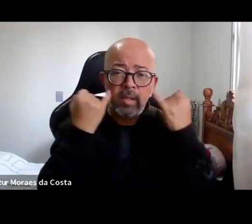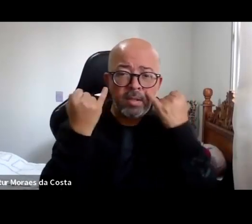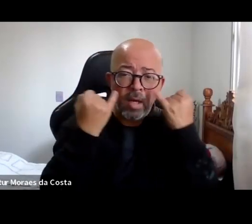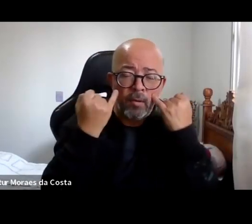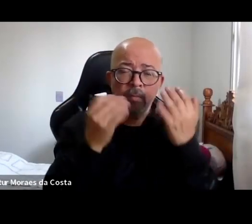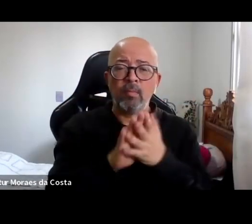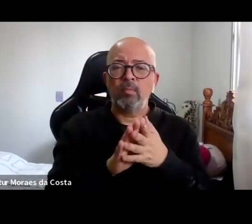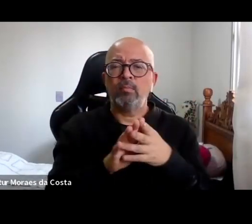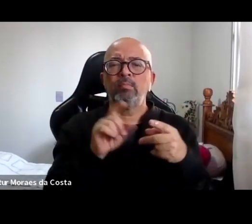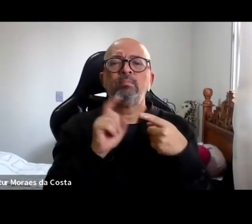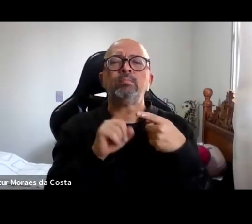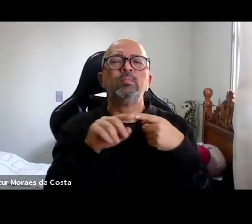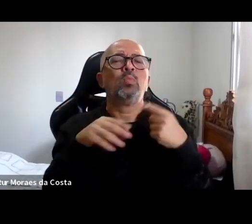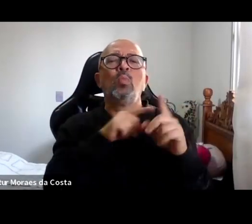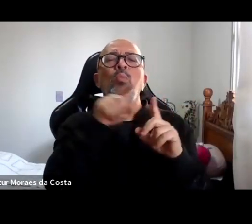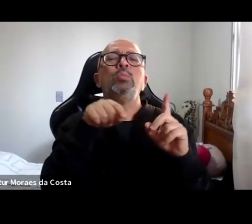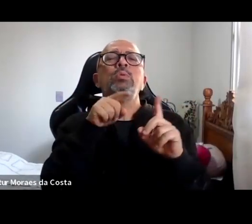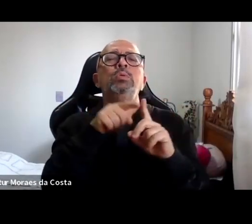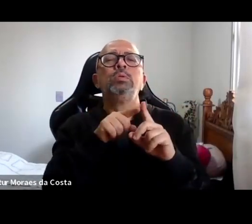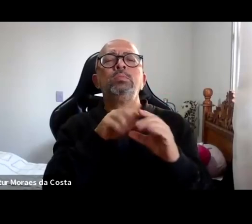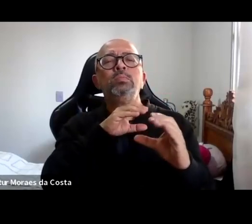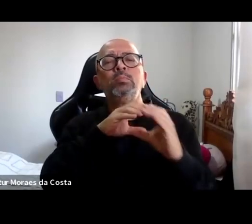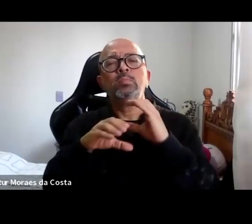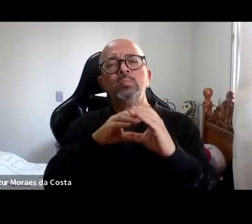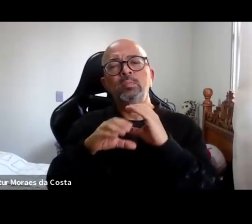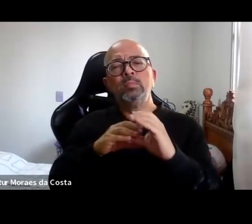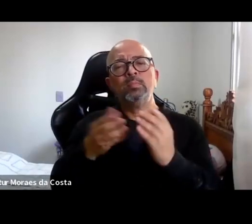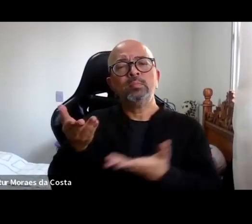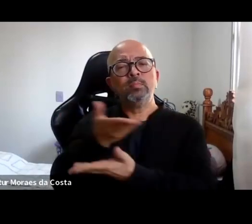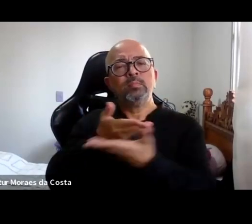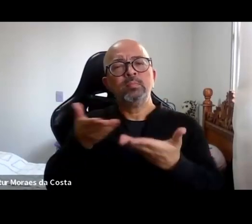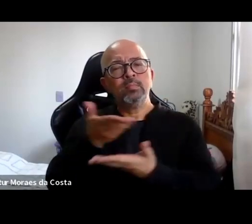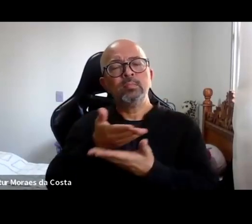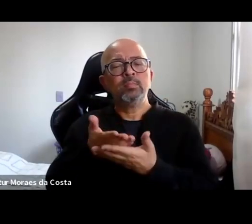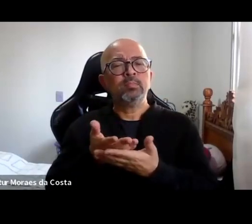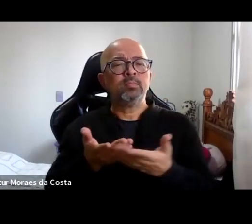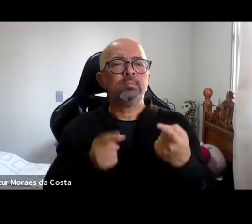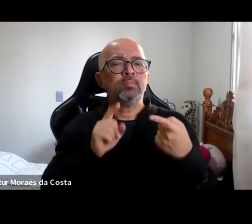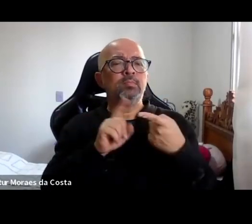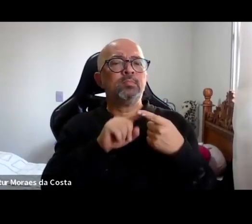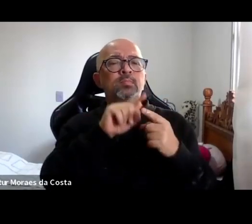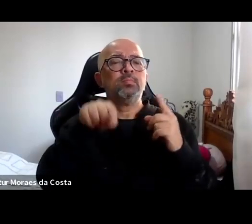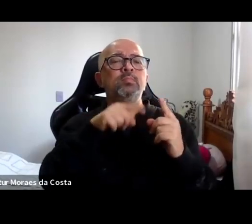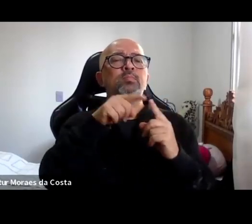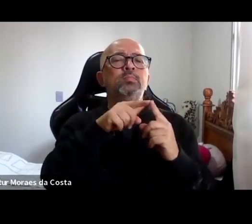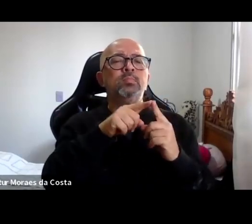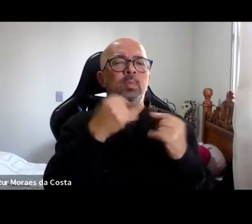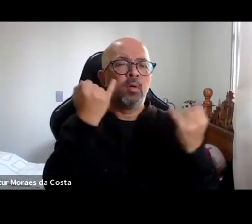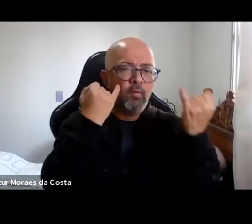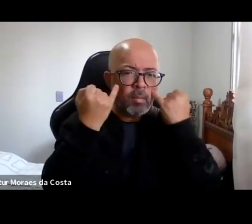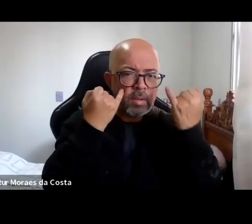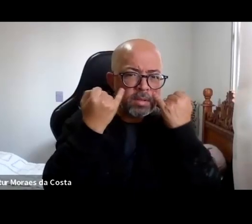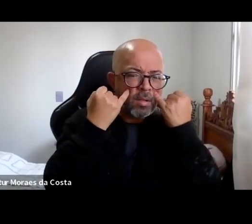percibe la información que yo voy a darle en mi descripción y seleccionarla